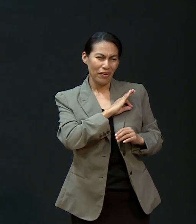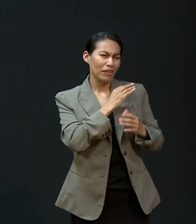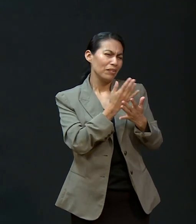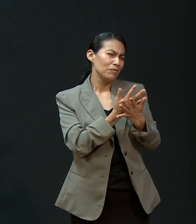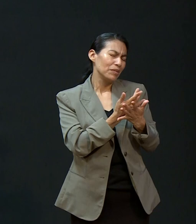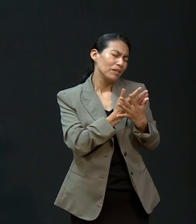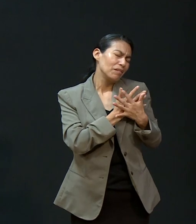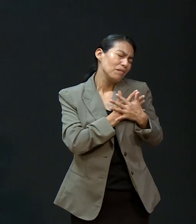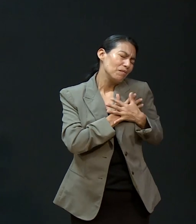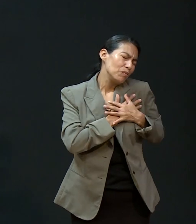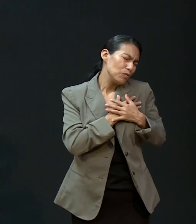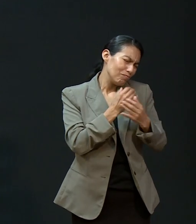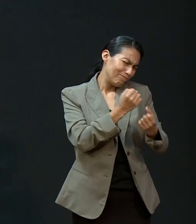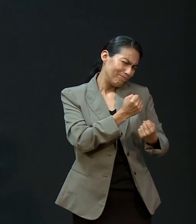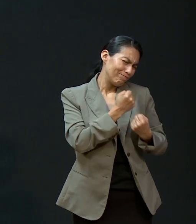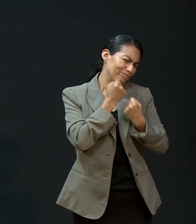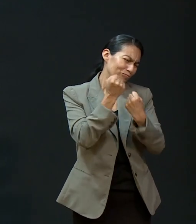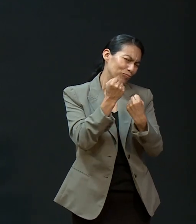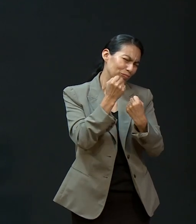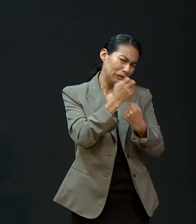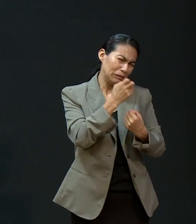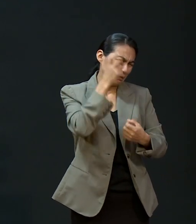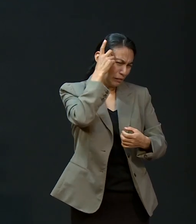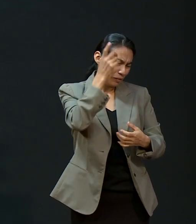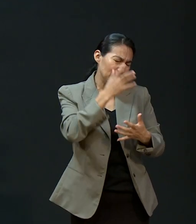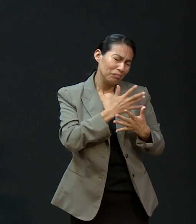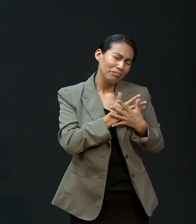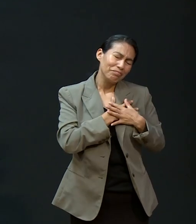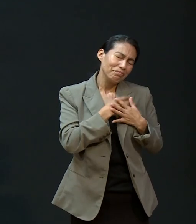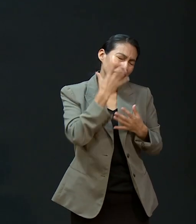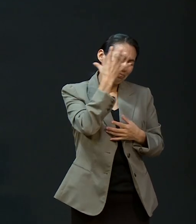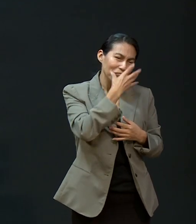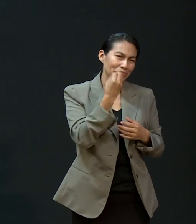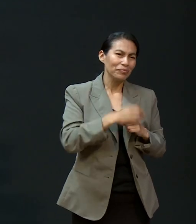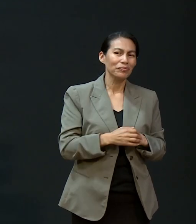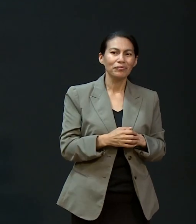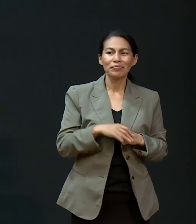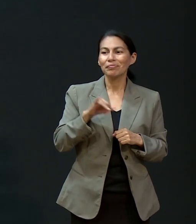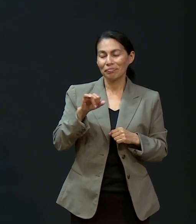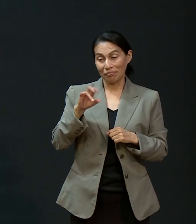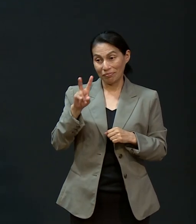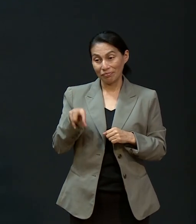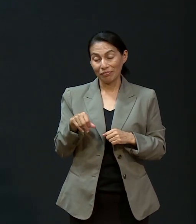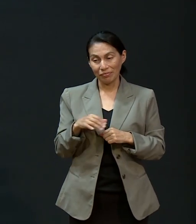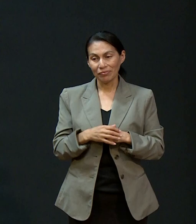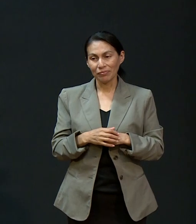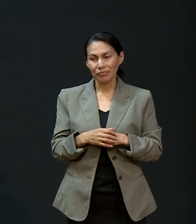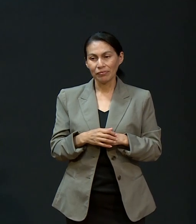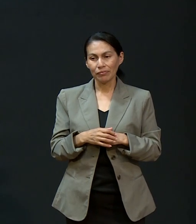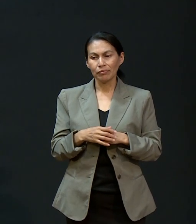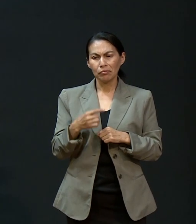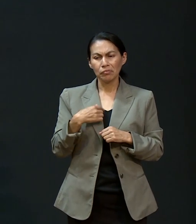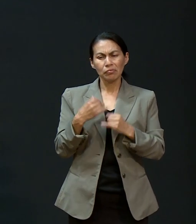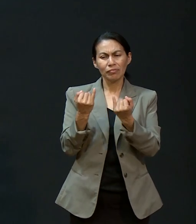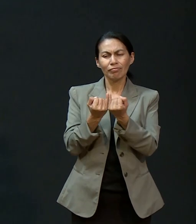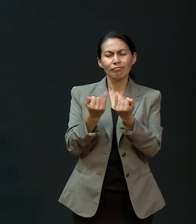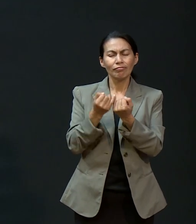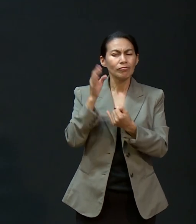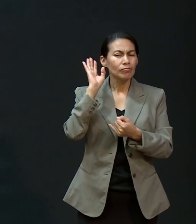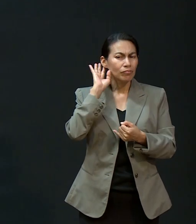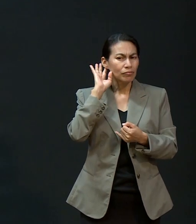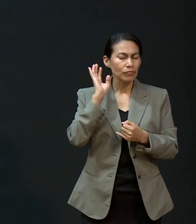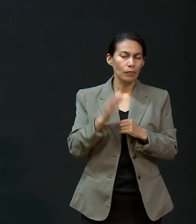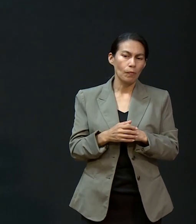tu esperanza y tu amor. Qué maravilloso Dios tenemos, ¿verdad? La verdad que sí, también escuché